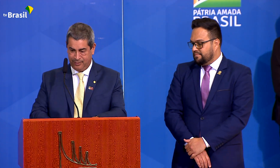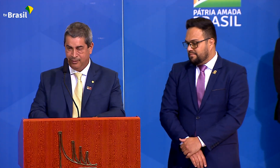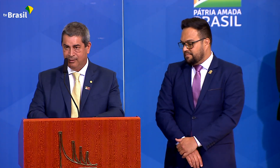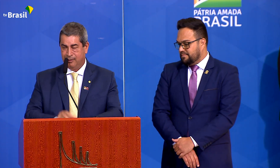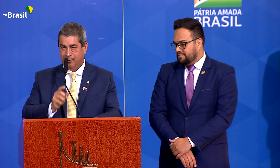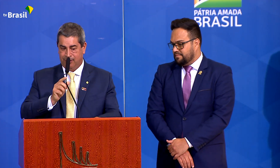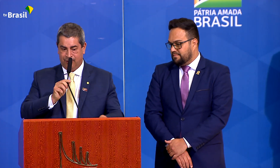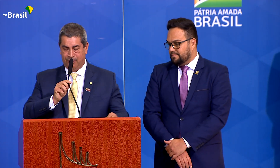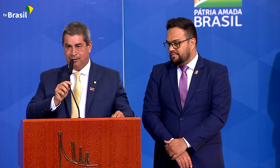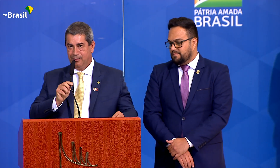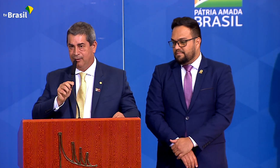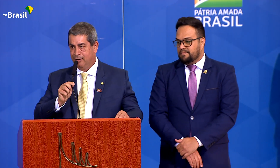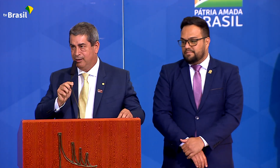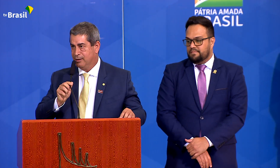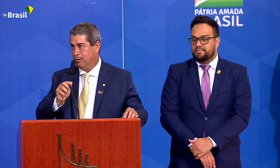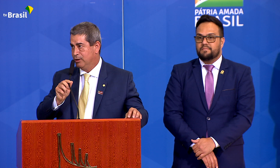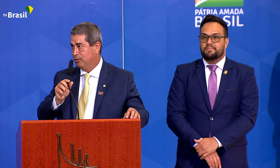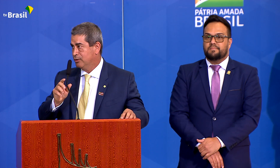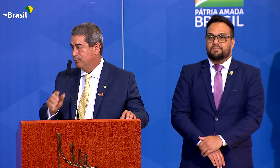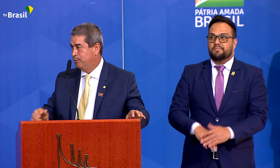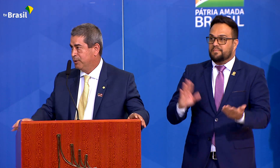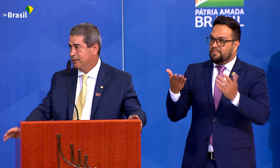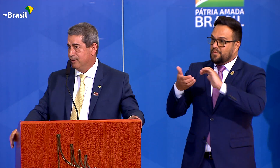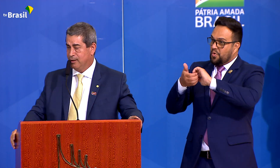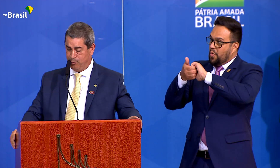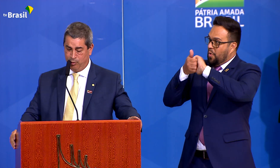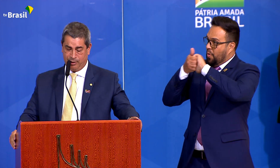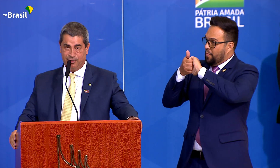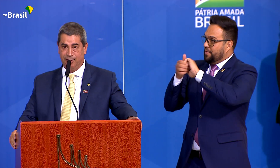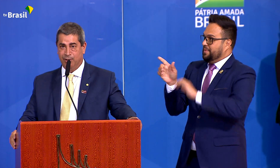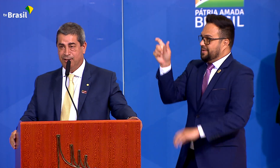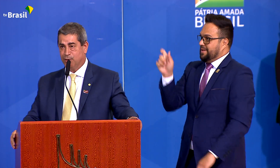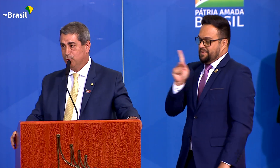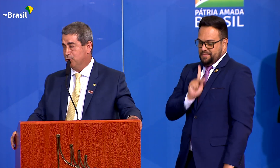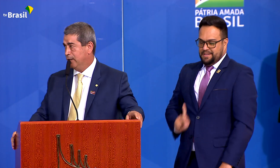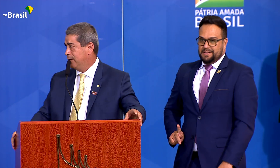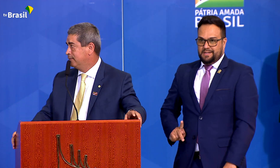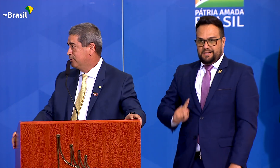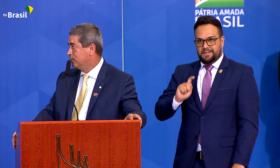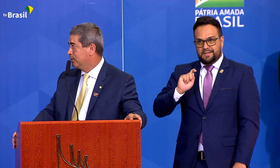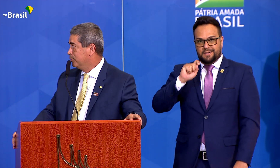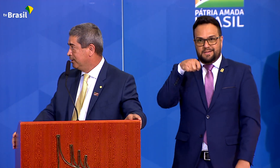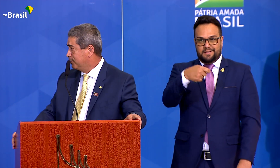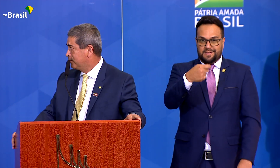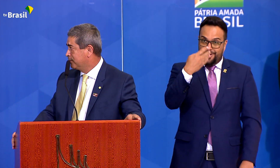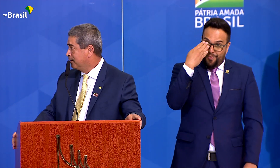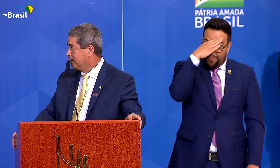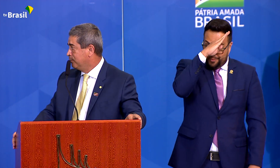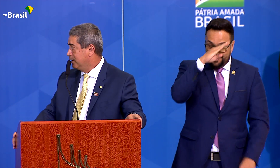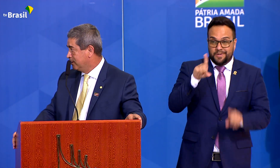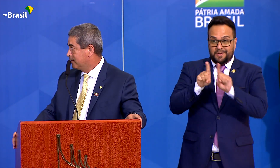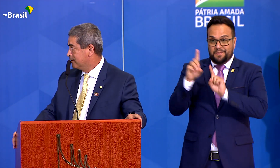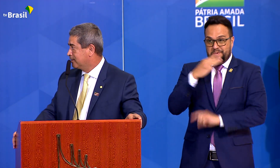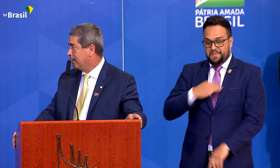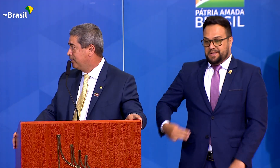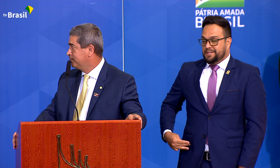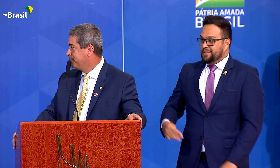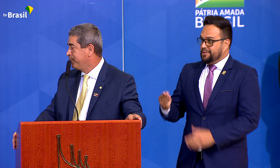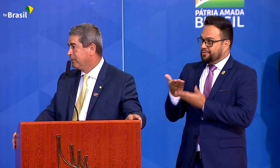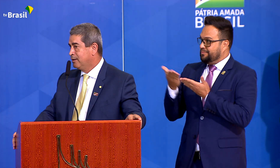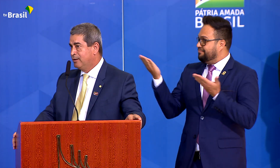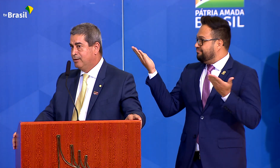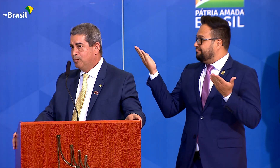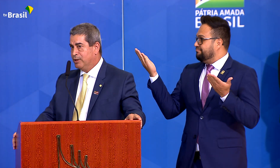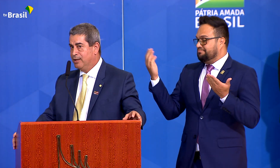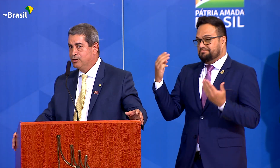eu queria saudar o nosso Presidente da República Jair Messias bolsonaro senhores ministros e ministras